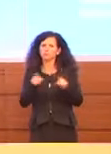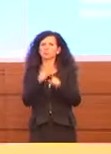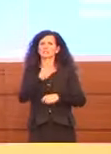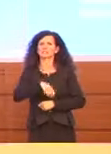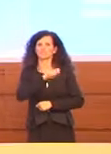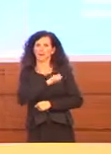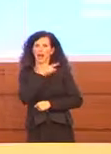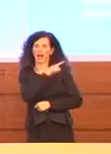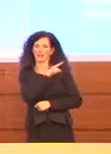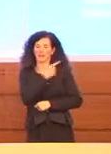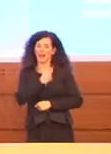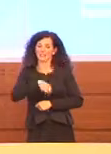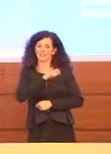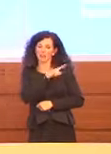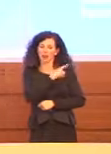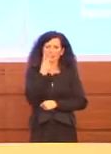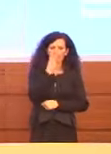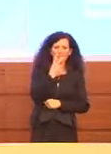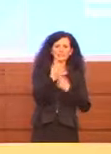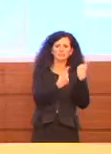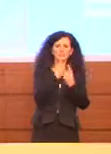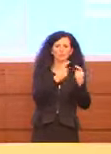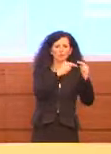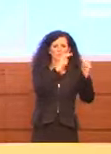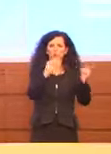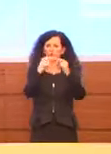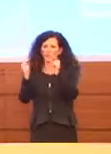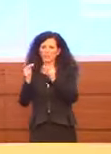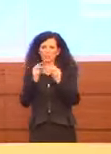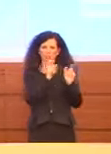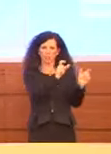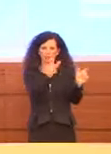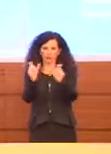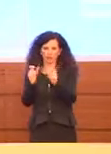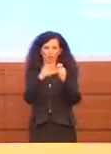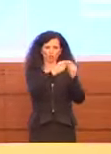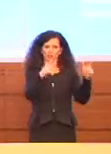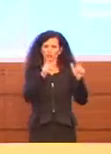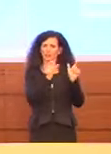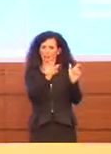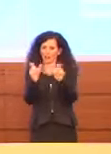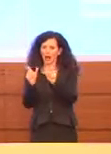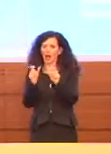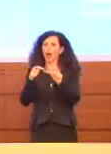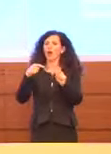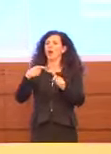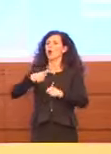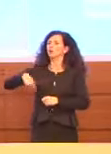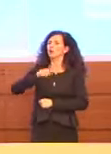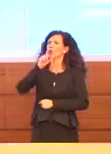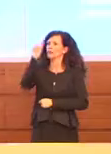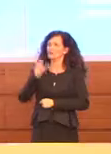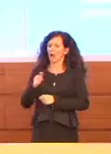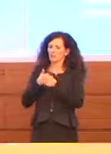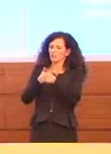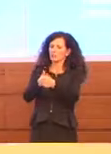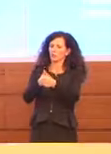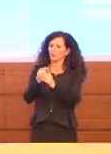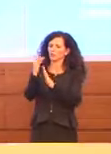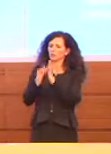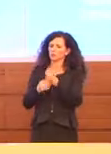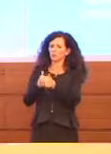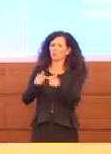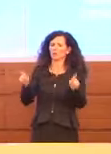seconda della situazione delle varie province noi abbiamo scelto la strada del del territorio pro quale trattiamo la calabria o la